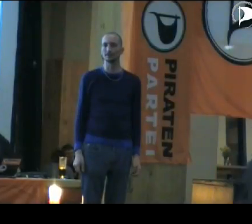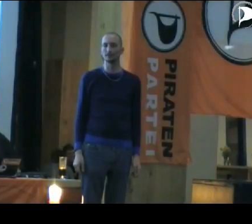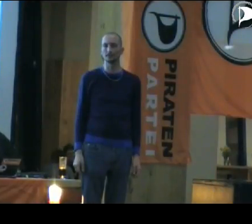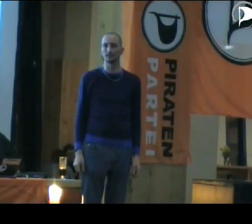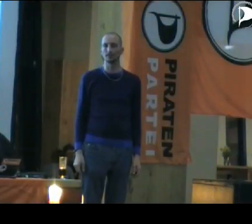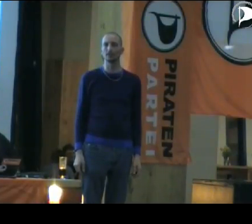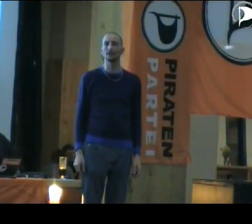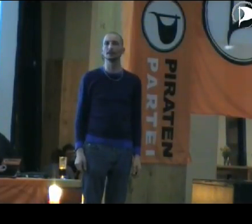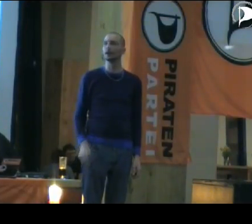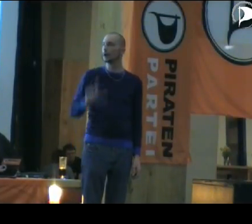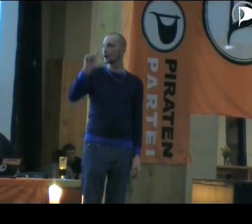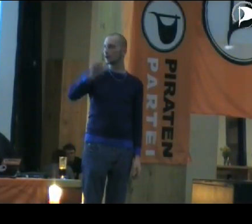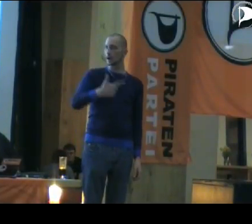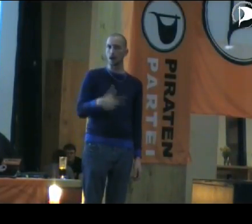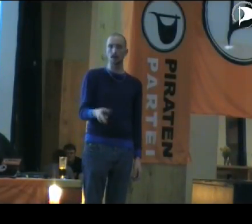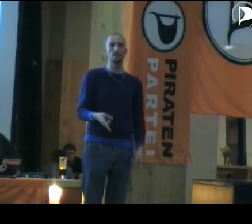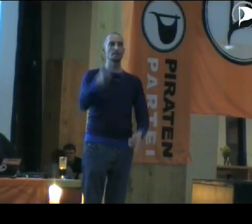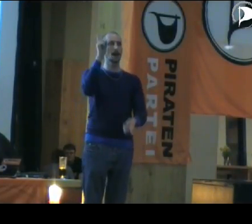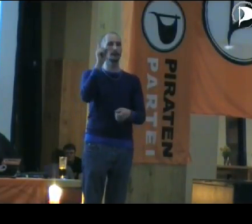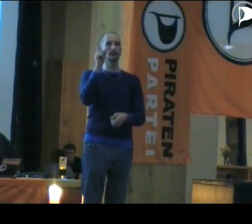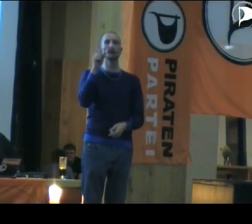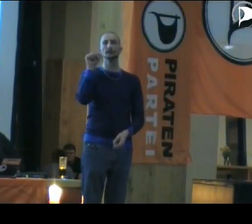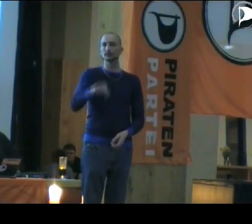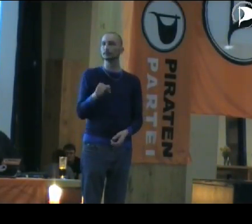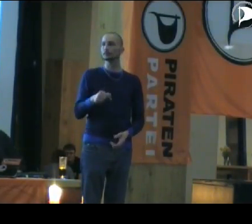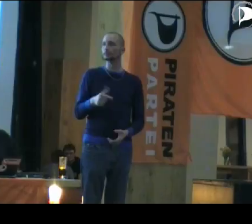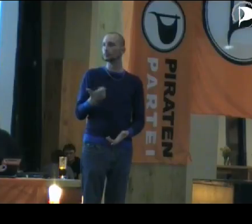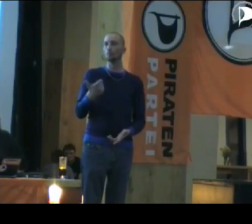wenn sie kleiner niemand mit der reputation